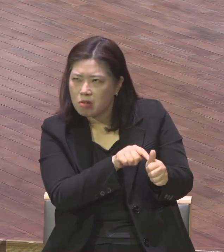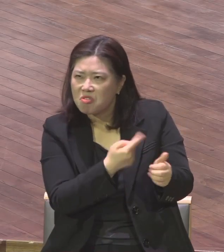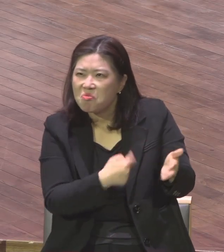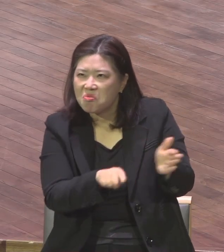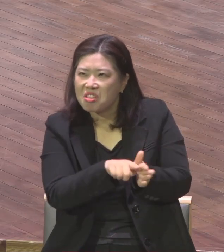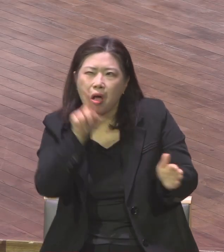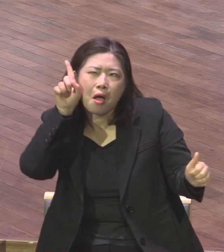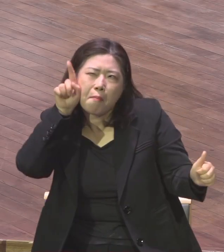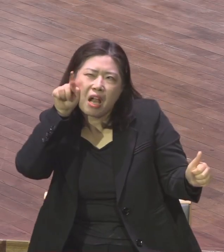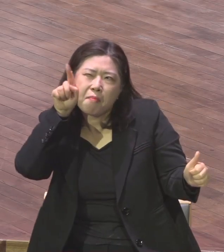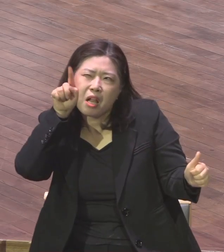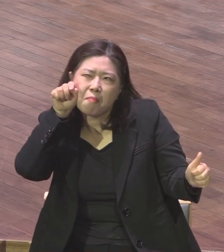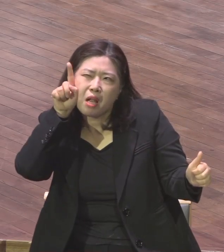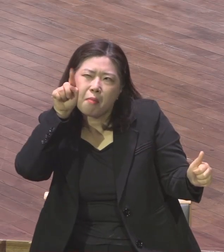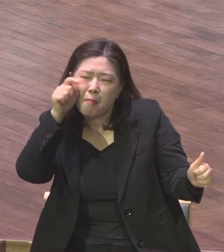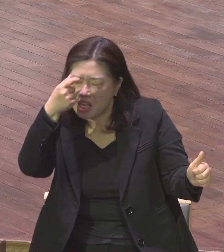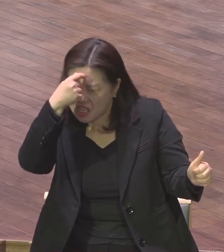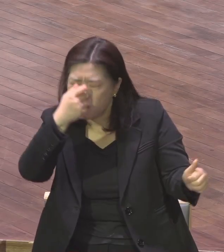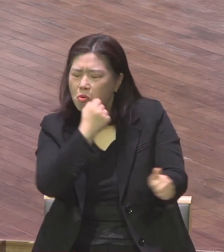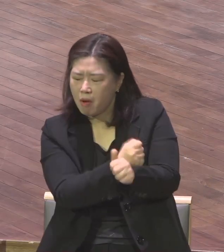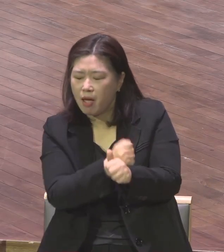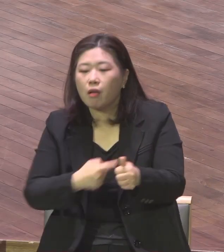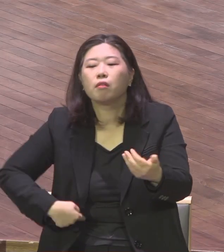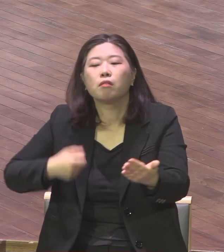기도하겠다. 그 약속이었어요.